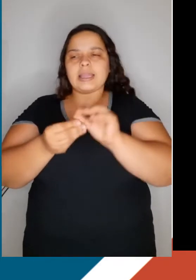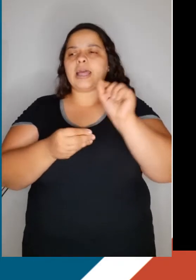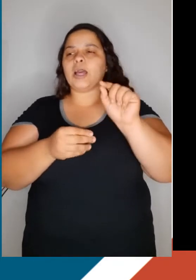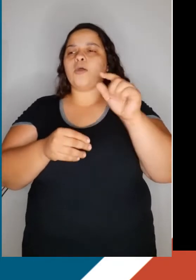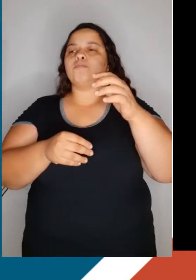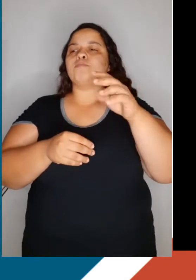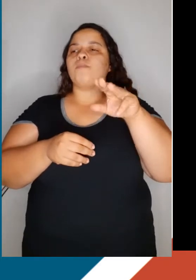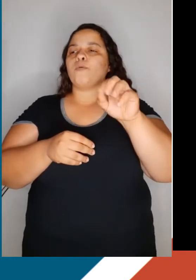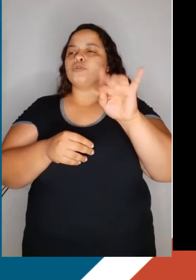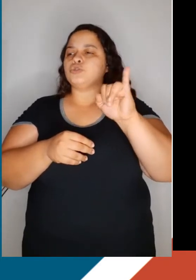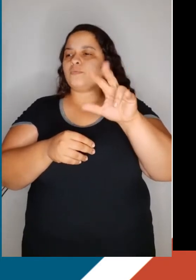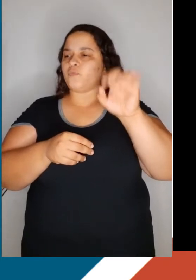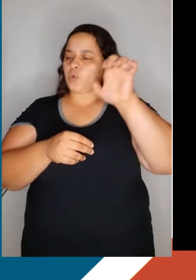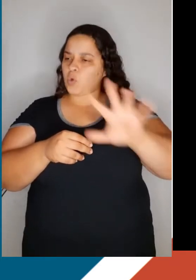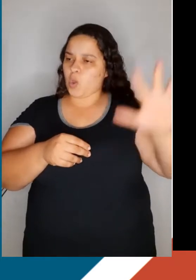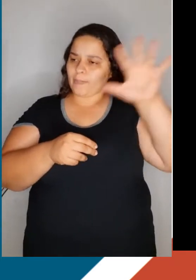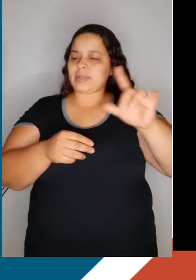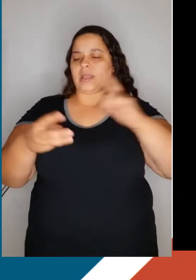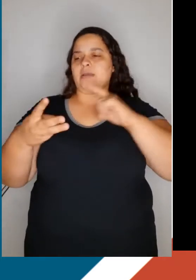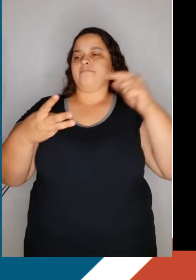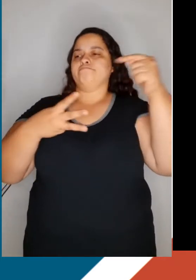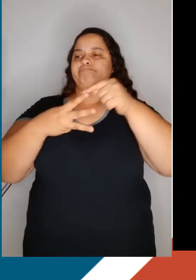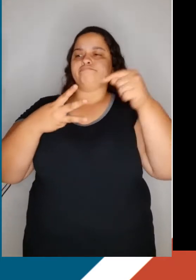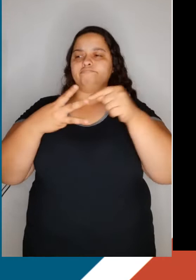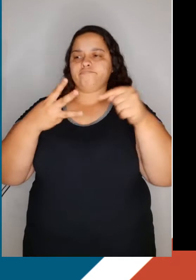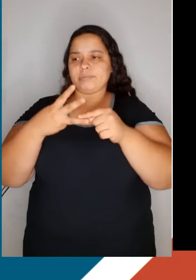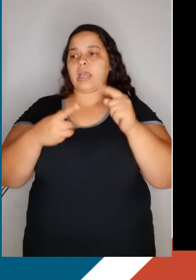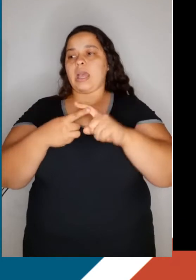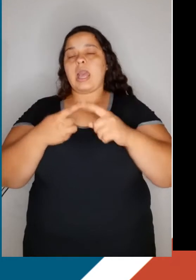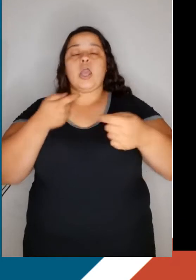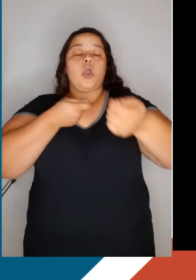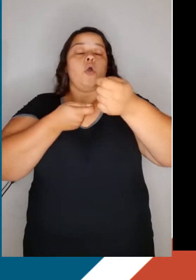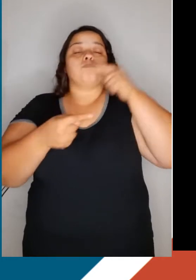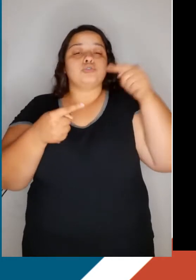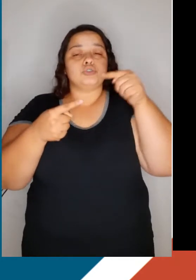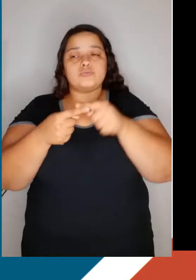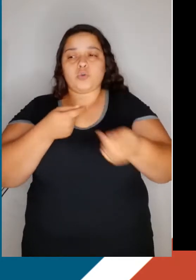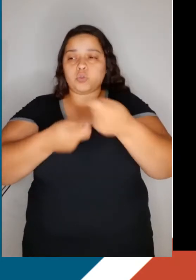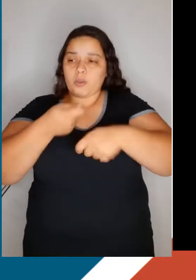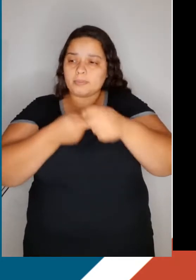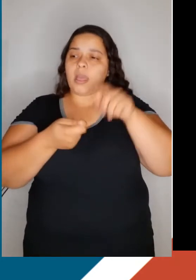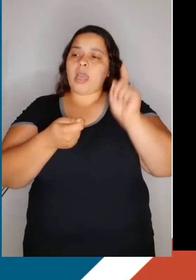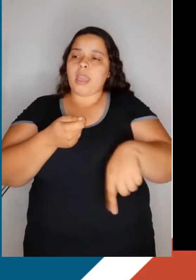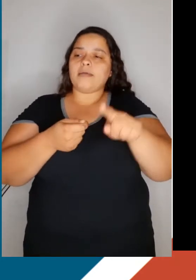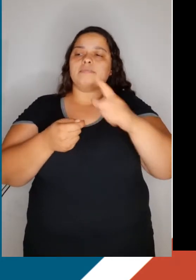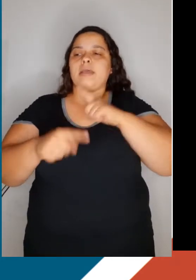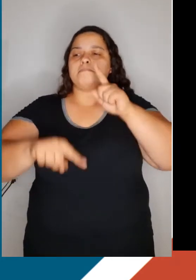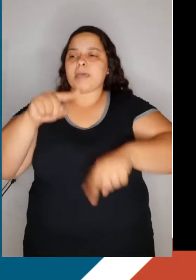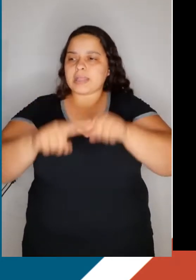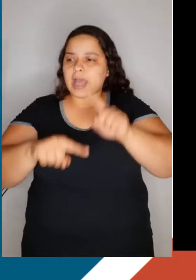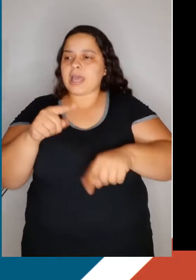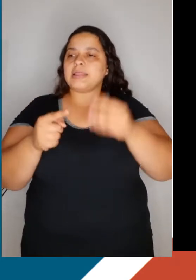gente pode separar em alguns aspectos. Primeiro, os objetivos econômicos eram dominar áreas fornecedoras de matéria-prima e